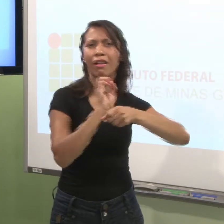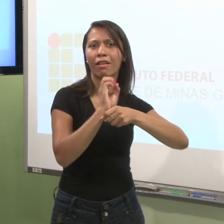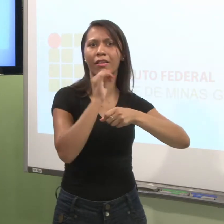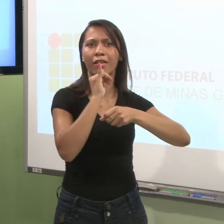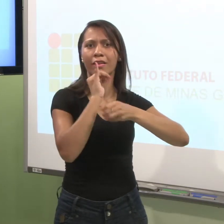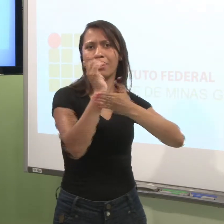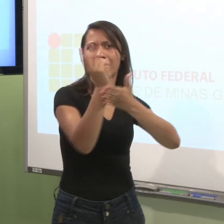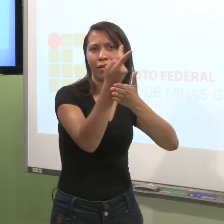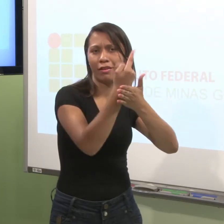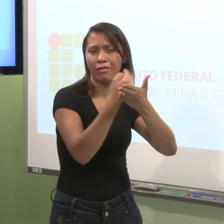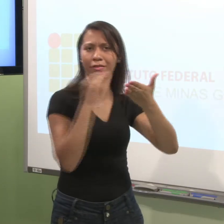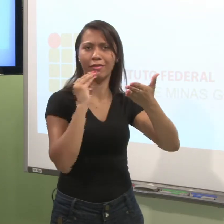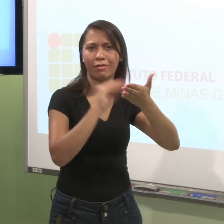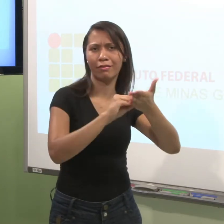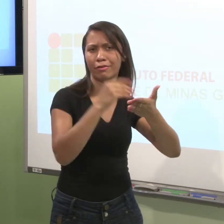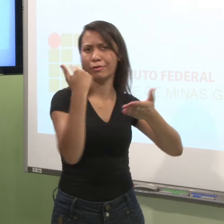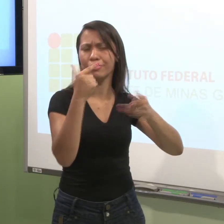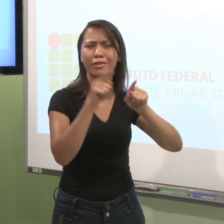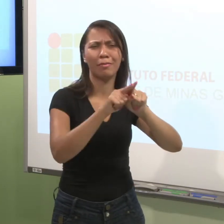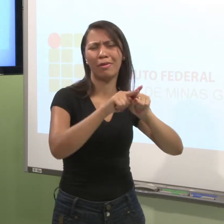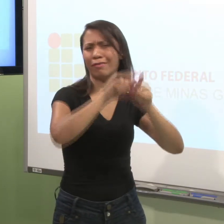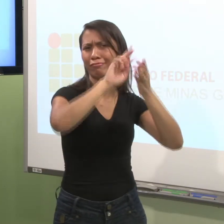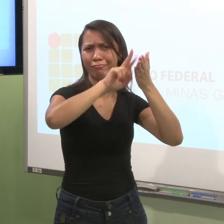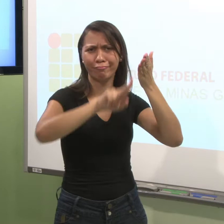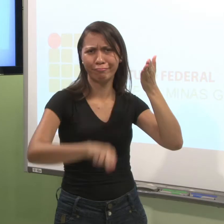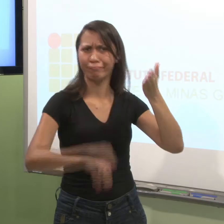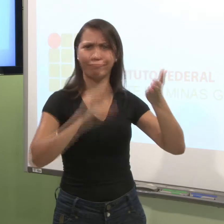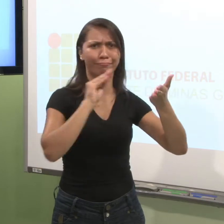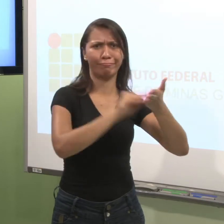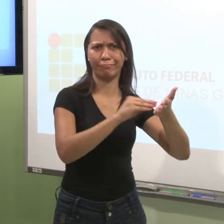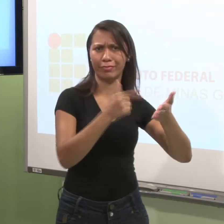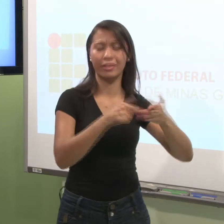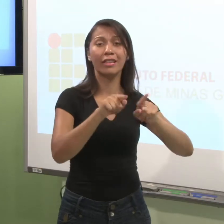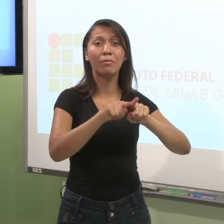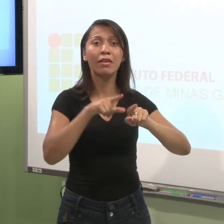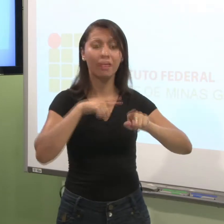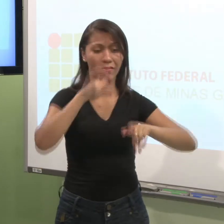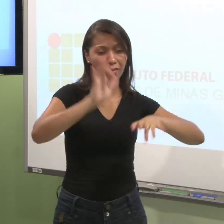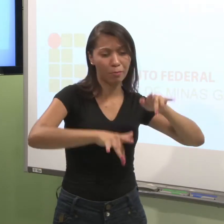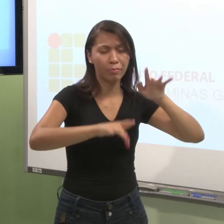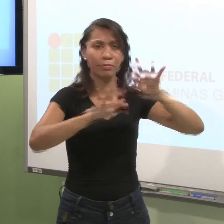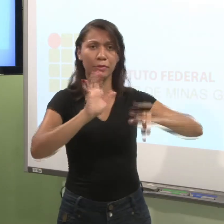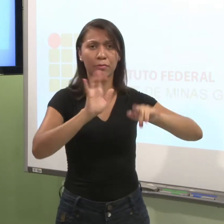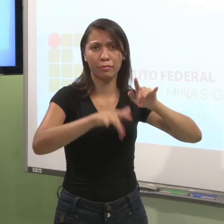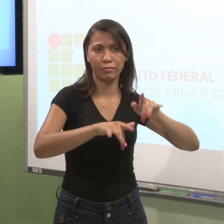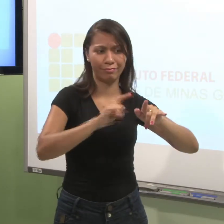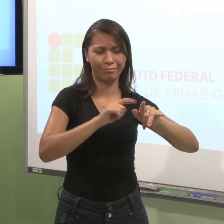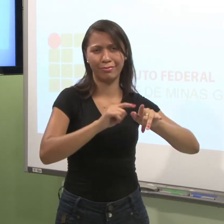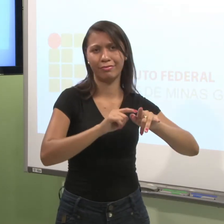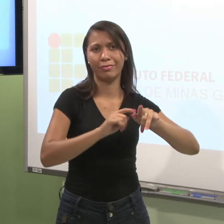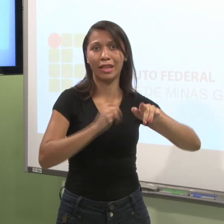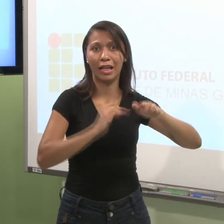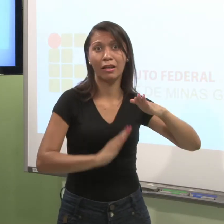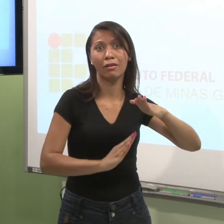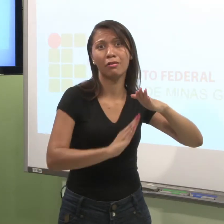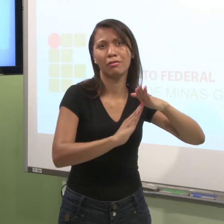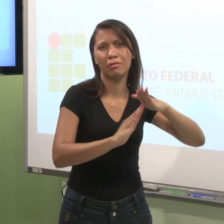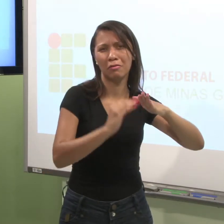tabelas. Além de outras limitações que ela apresentava em relação ao computador, como quando a gente errava, por